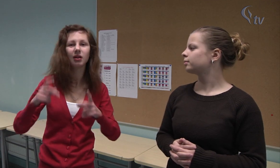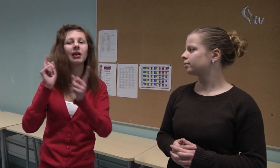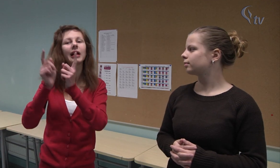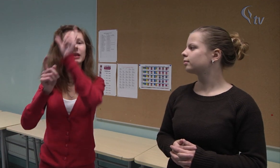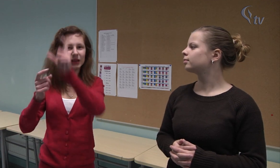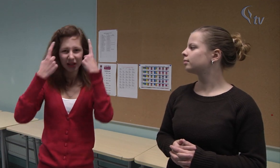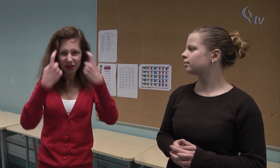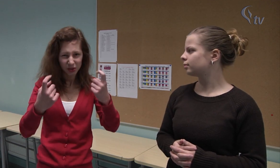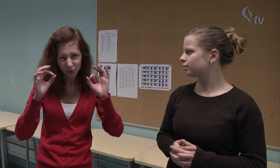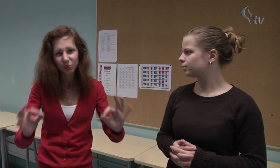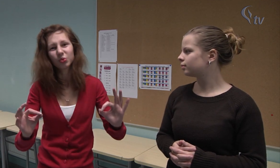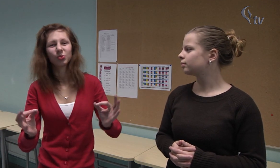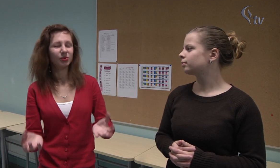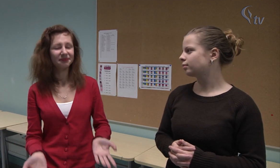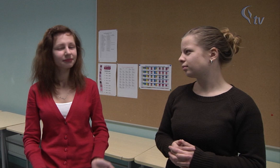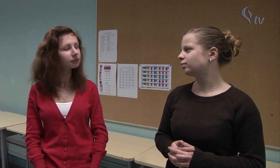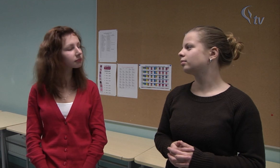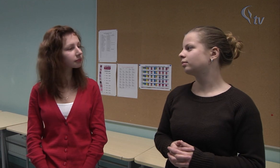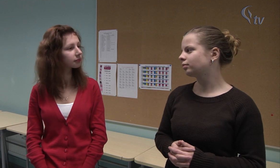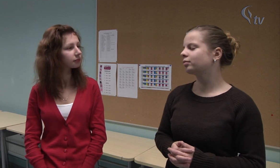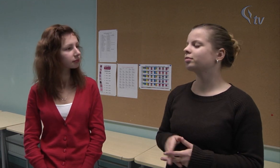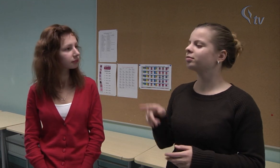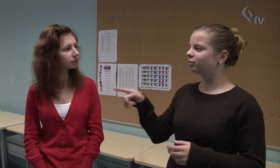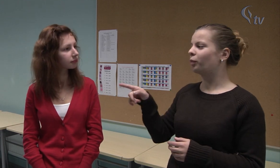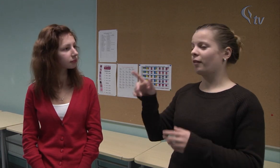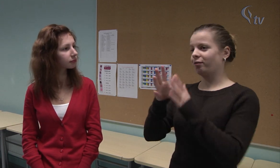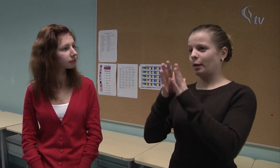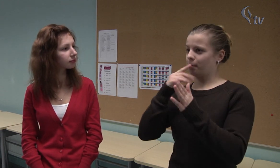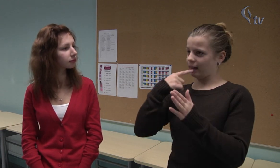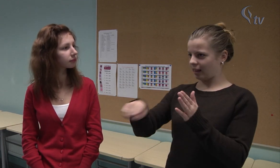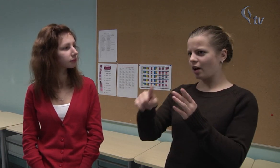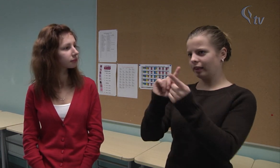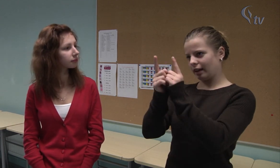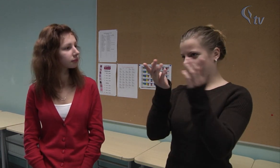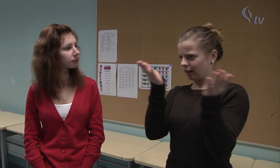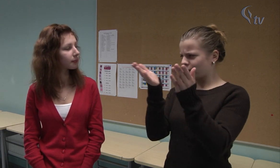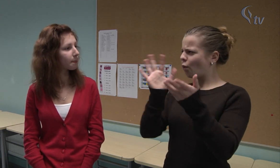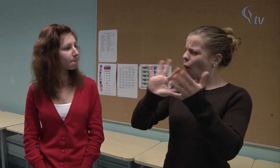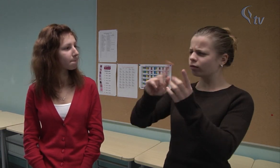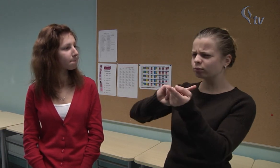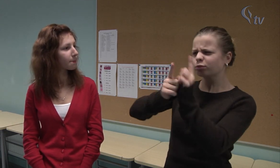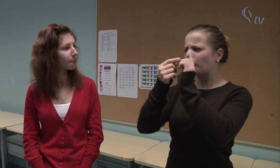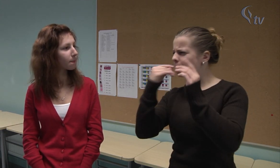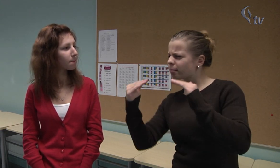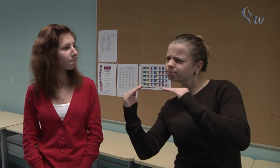tema asemel, et see mulle ei meeldi ja sellega ma ei ole rahul. Mis sa arvad, mida peaks tegema, et viipekeele tõlketeenus veel paremaks